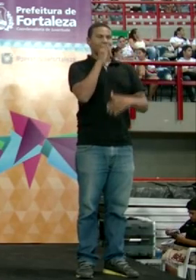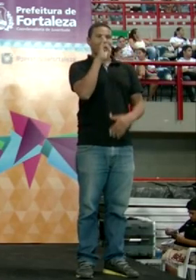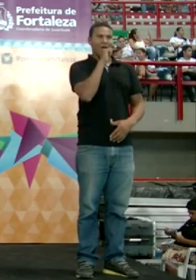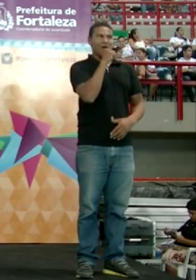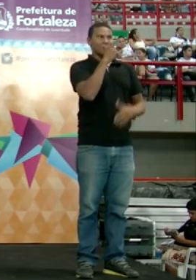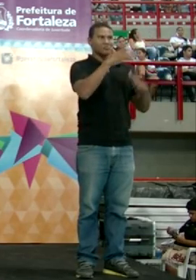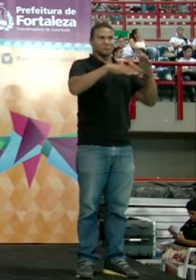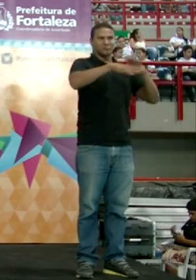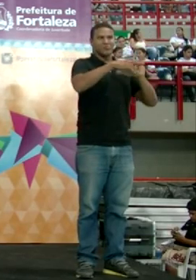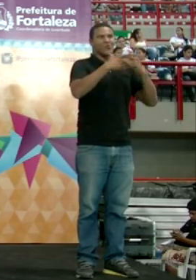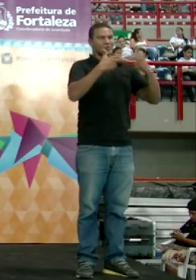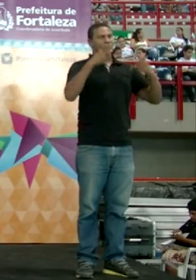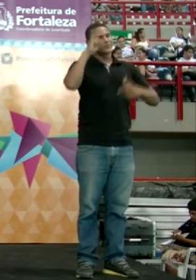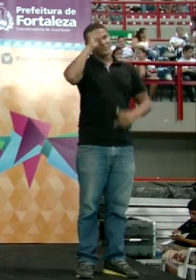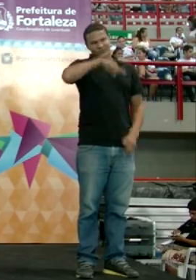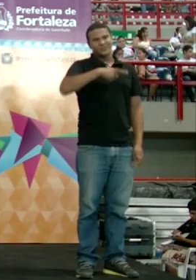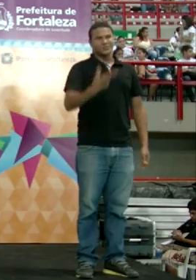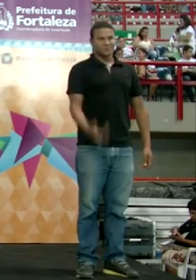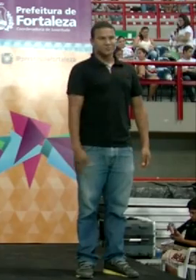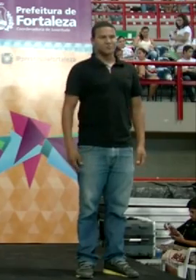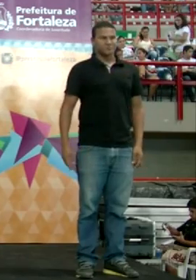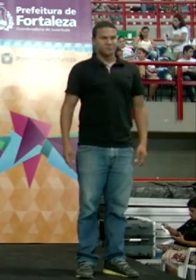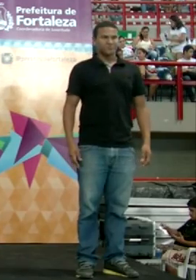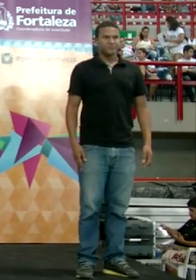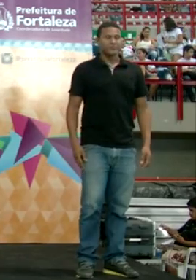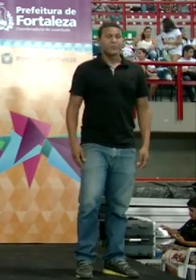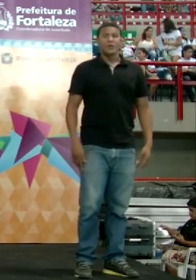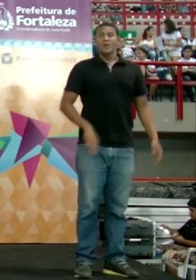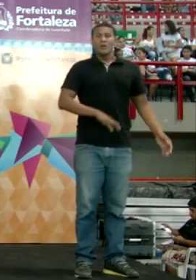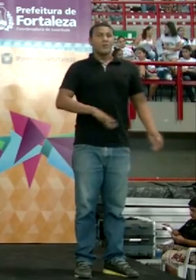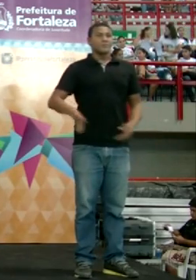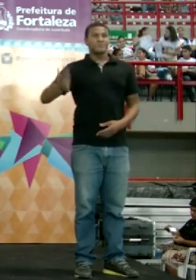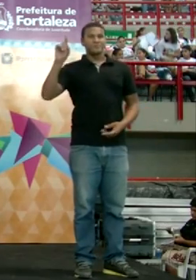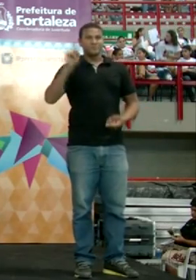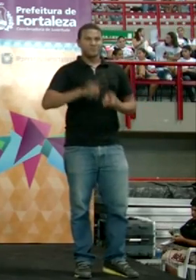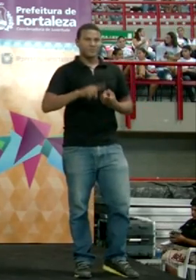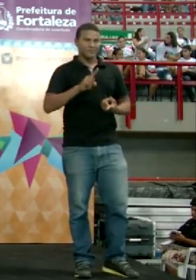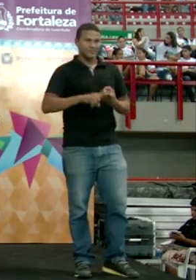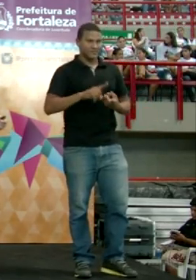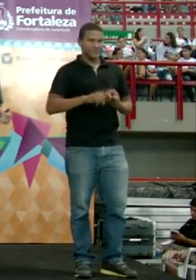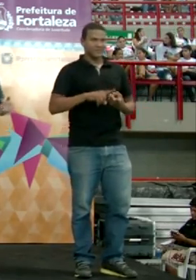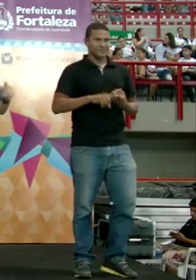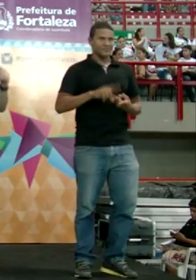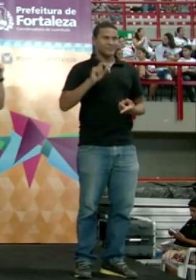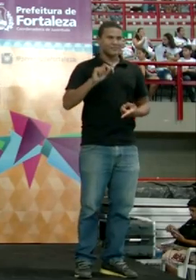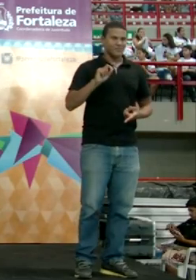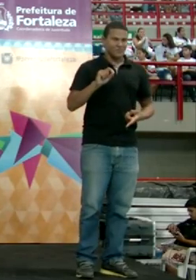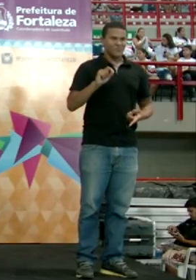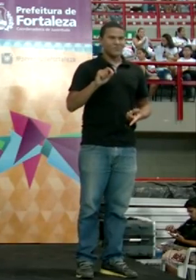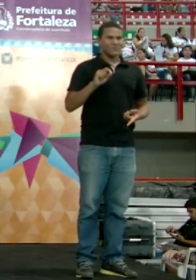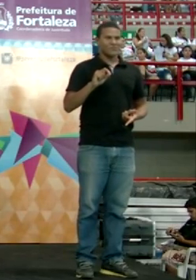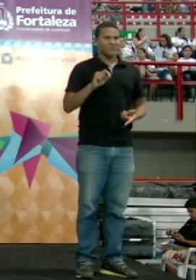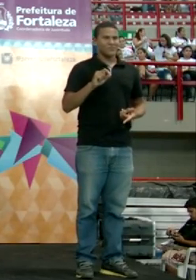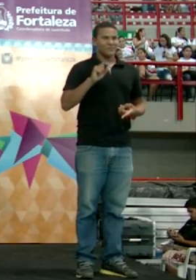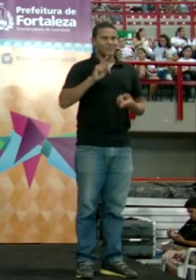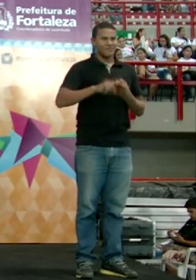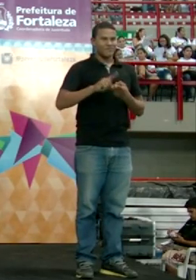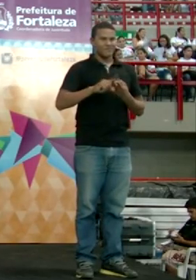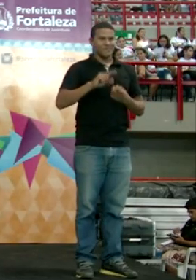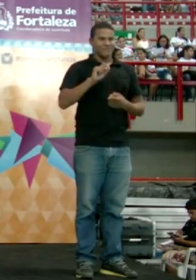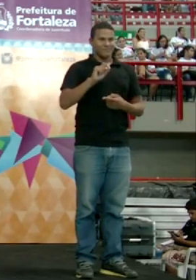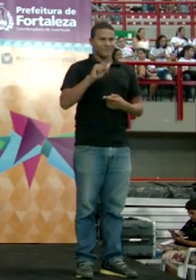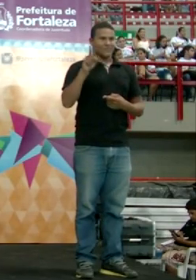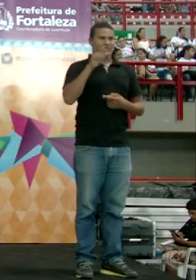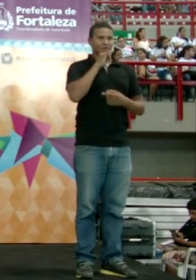extensas áreas. E tem um detalhe, gente, que é pouco falado. Se propaga que a energia de